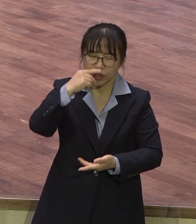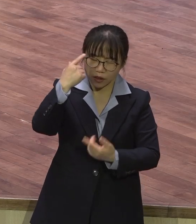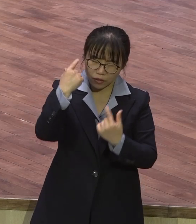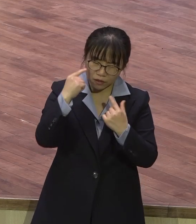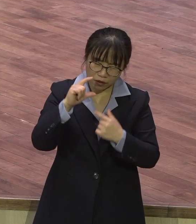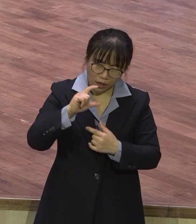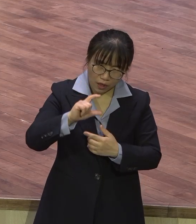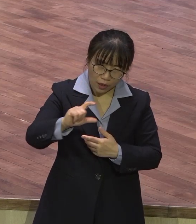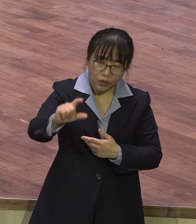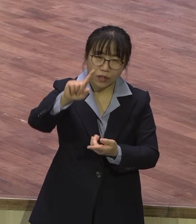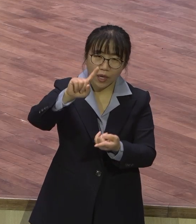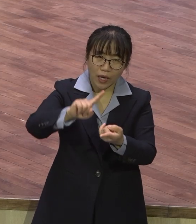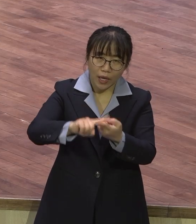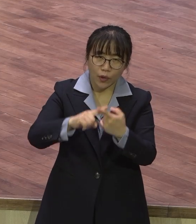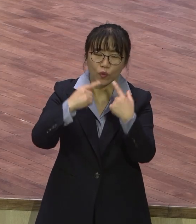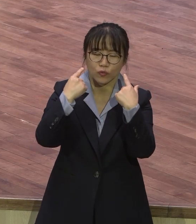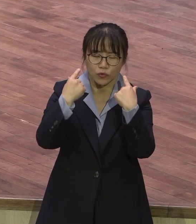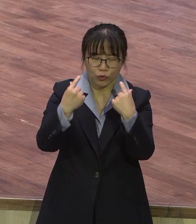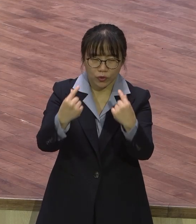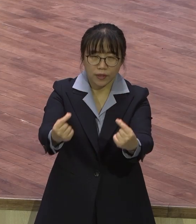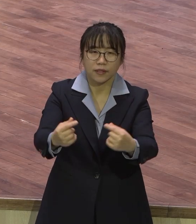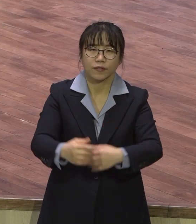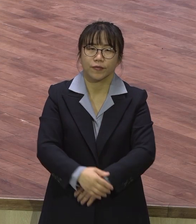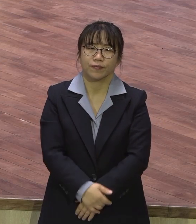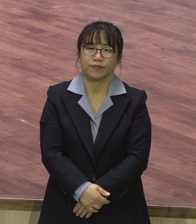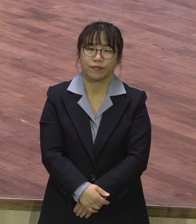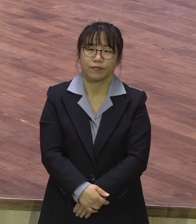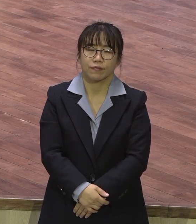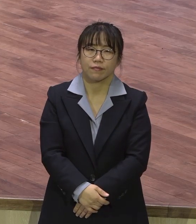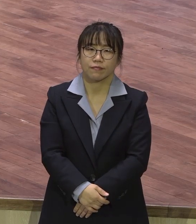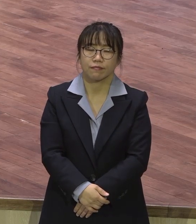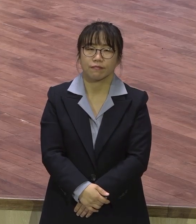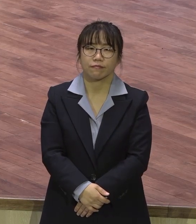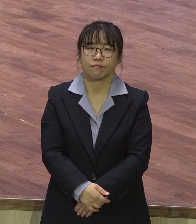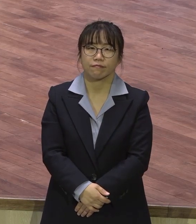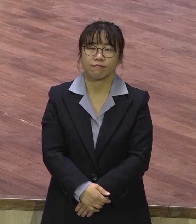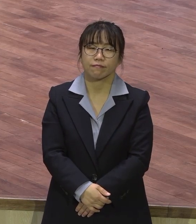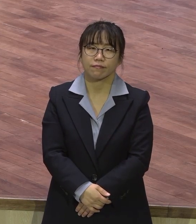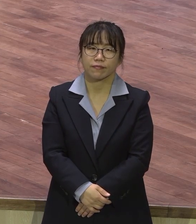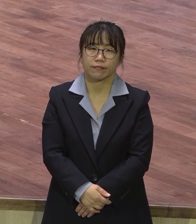힘차게 드리고 있다는 거예요 놀라운 사실이에요